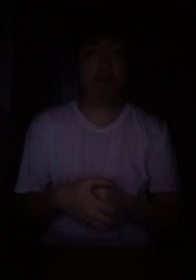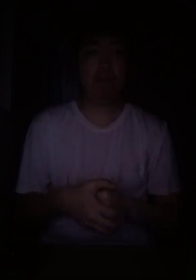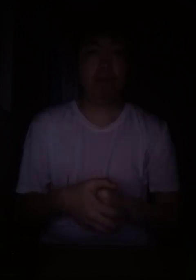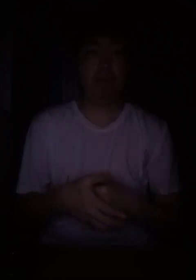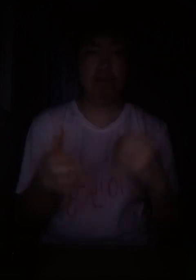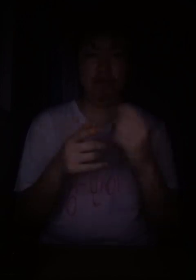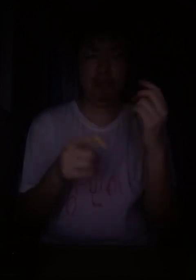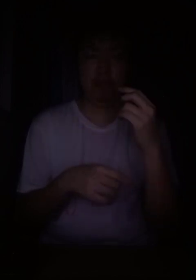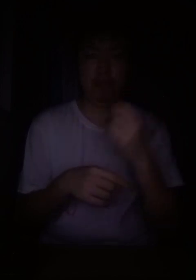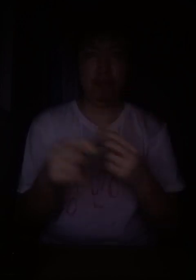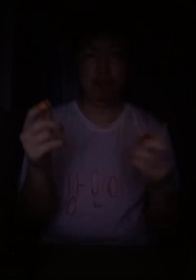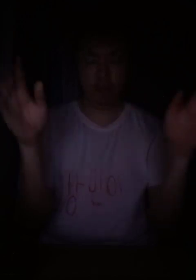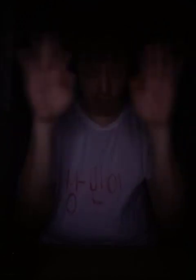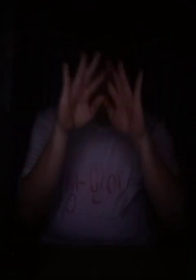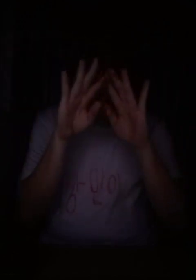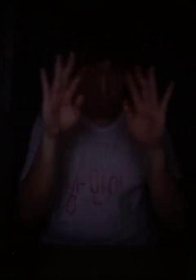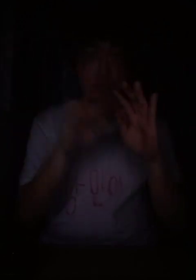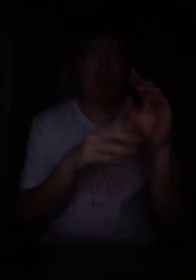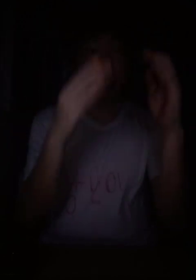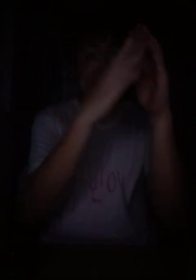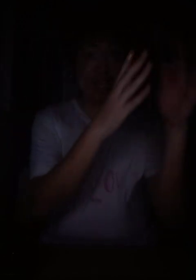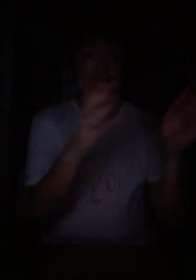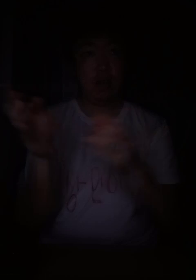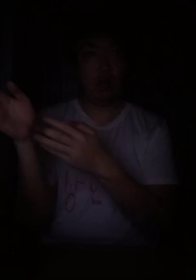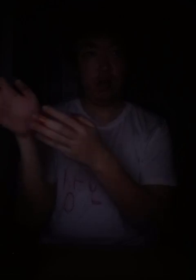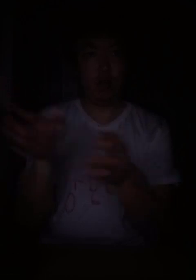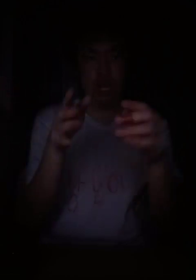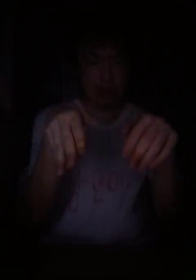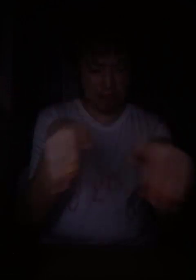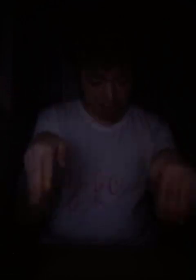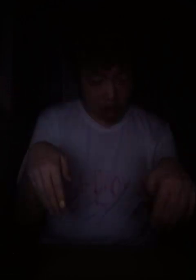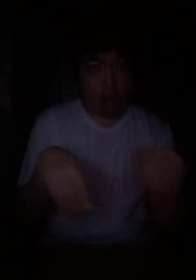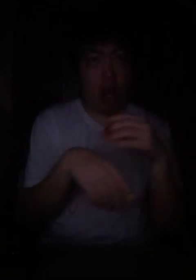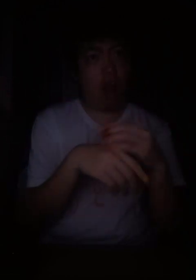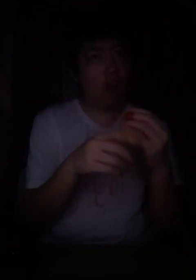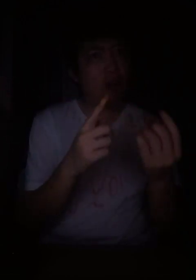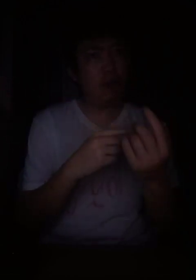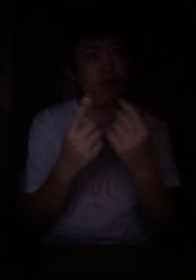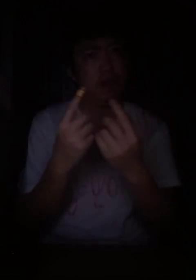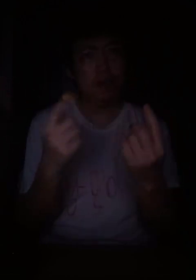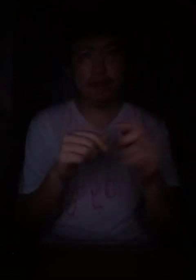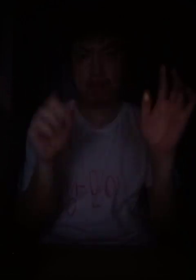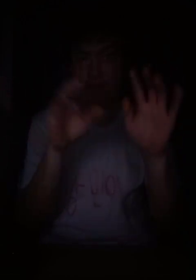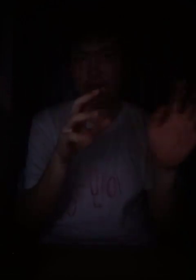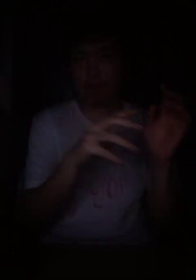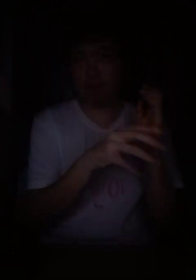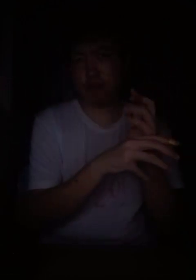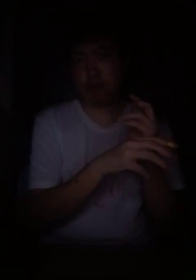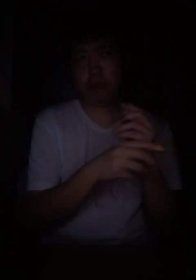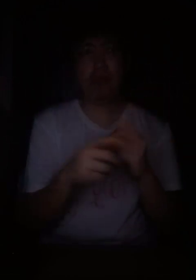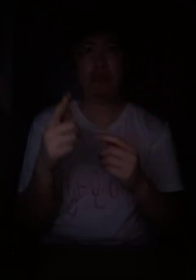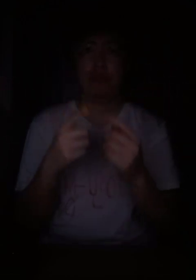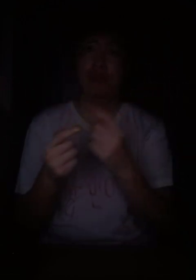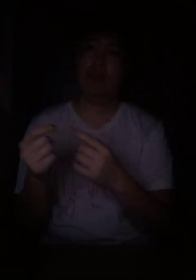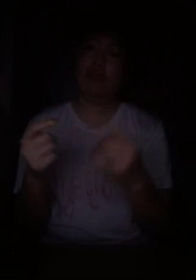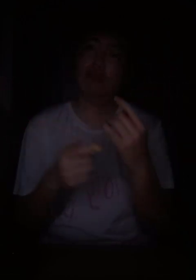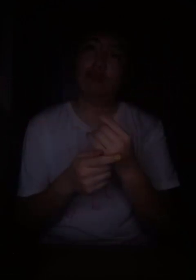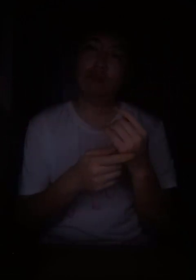곳에 숨어 있죠. 그러니까 야산이나 고속도로 밑에 혹은 투견을 번식하는 이런 번식장들은